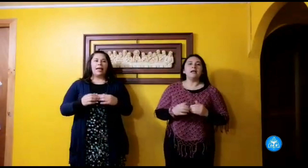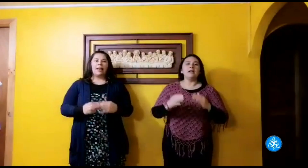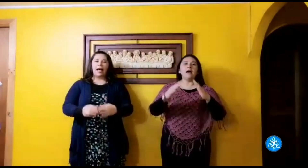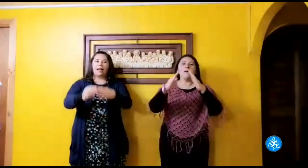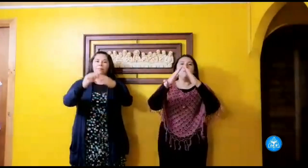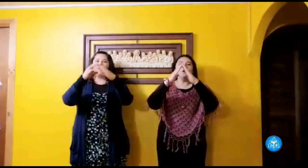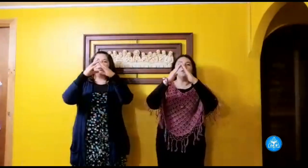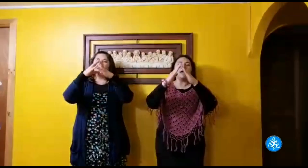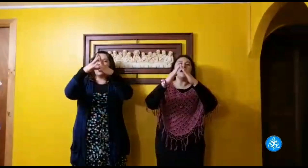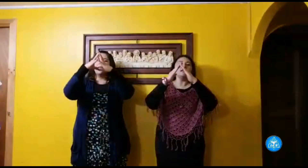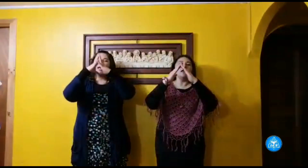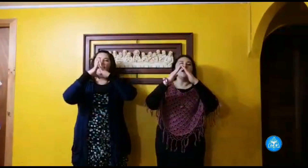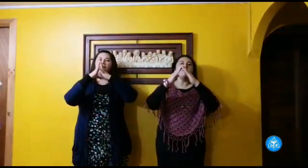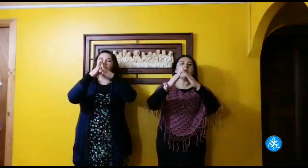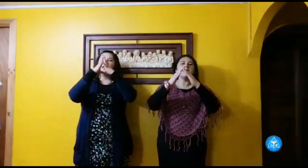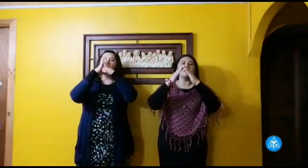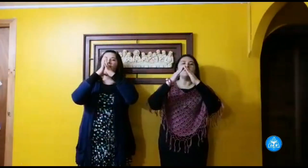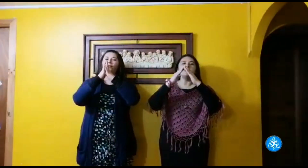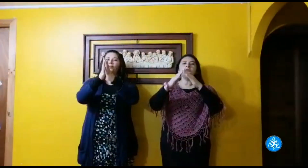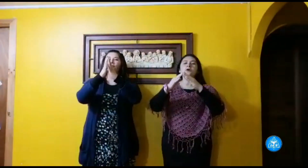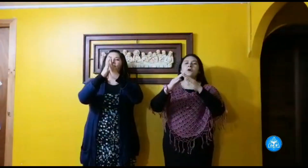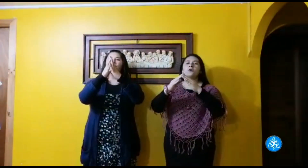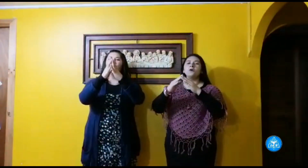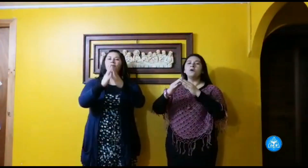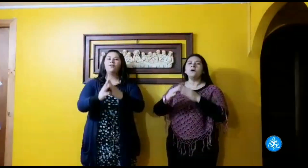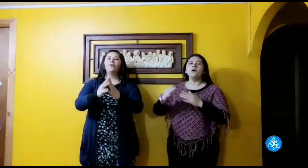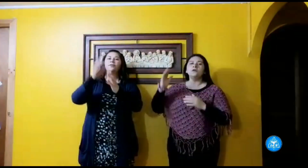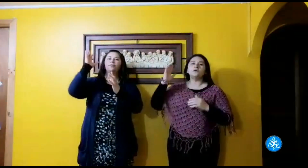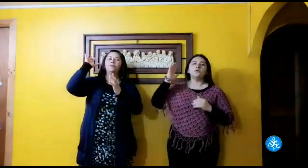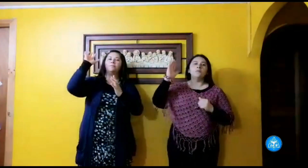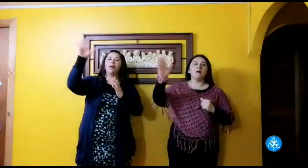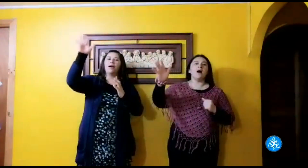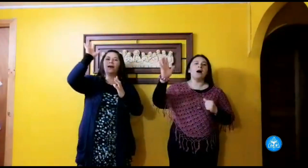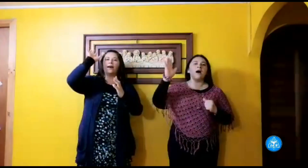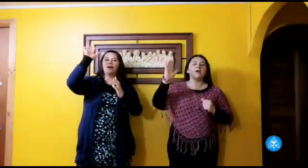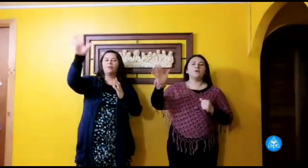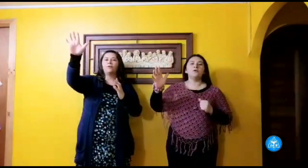En la montaña veo yo su mano,